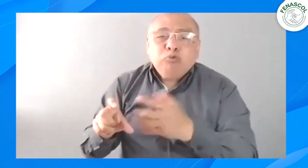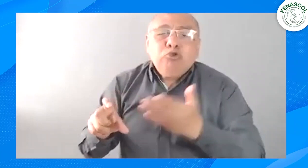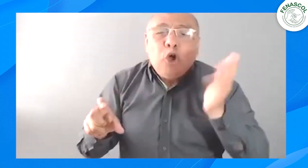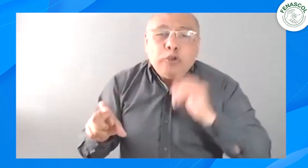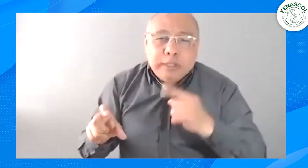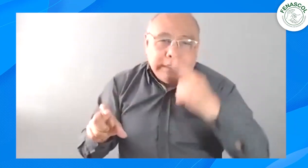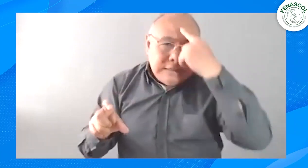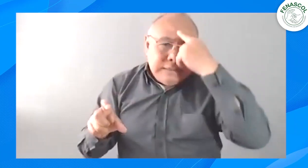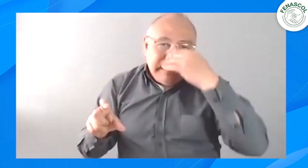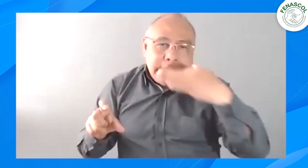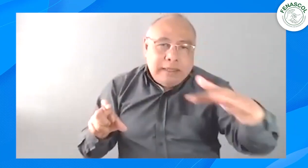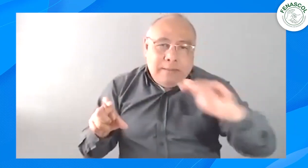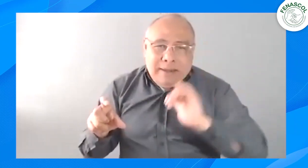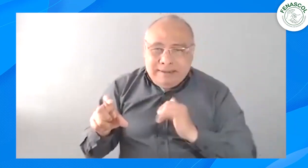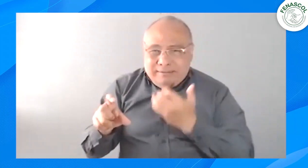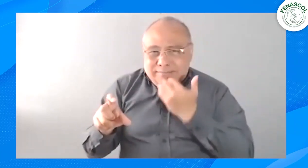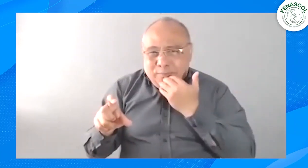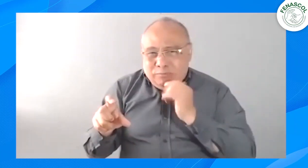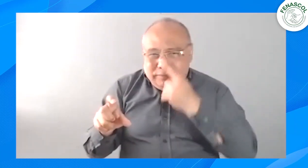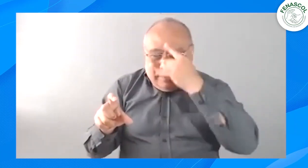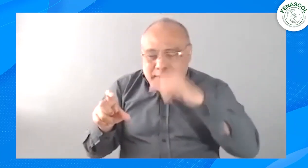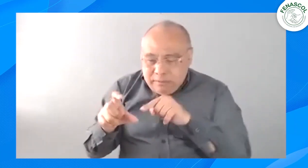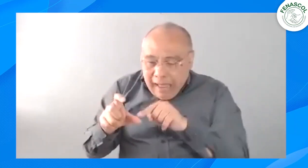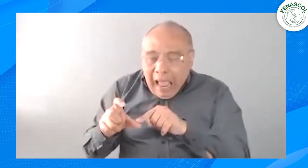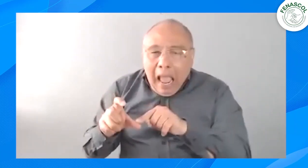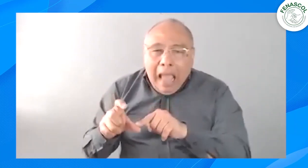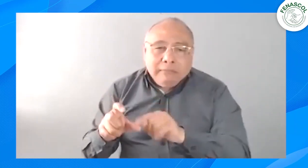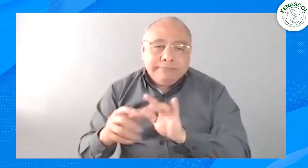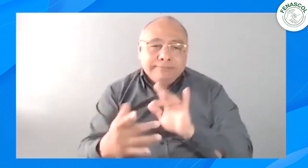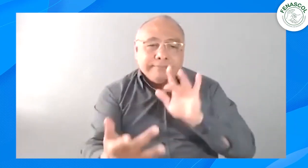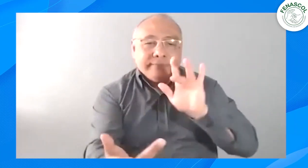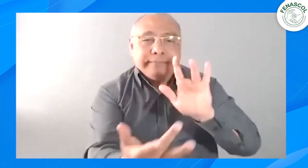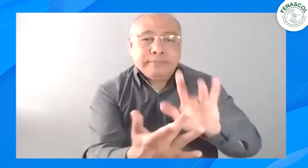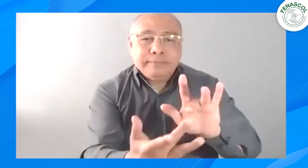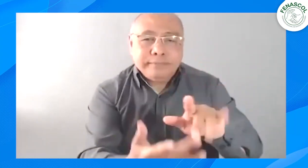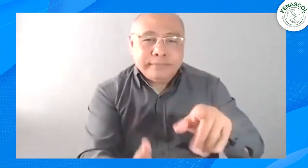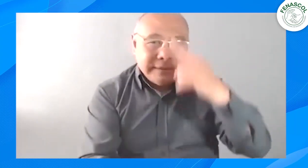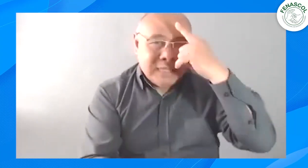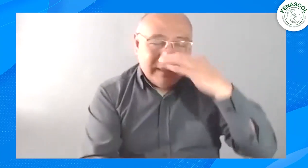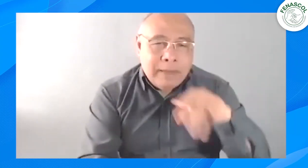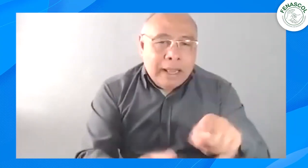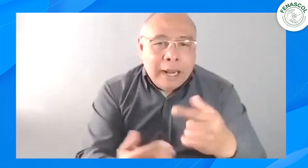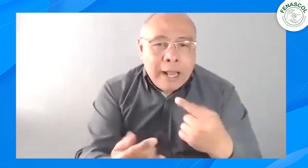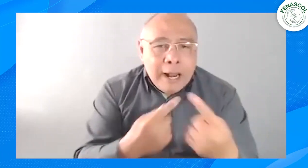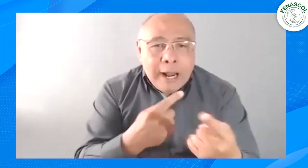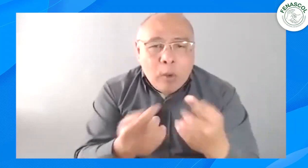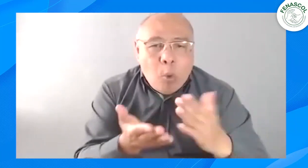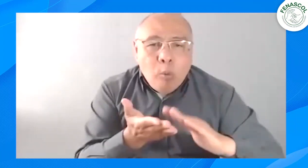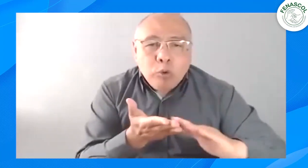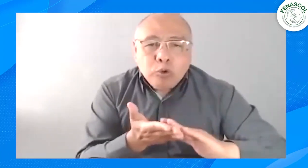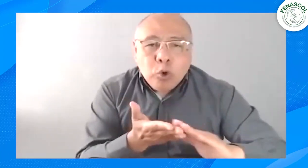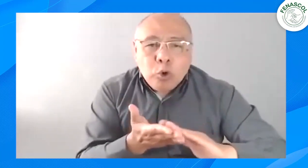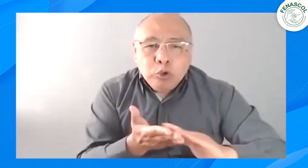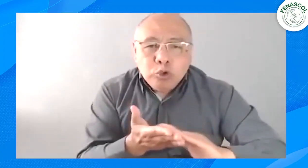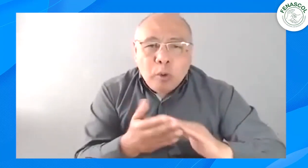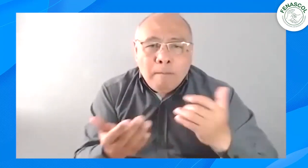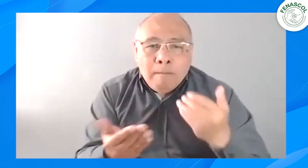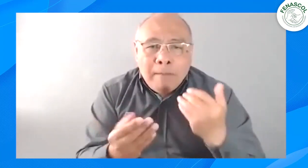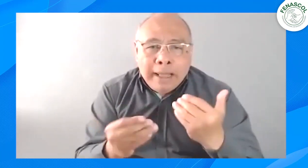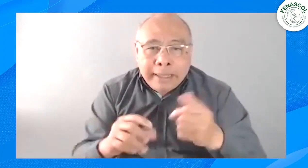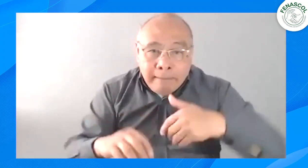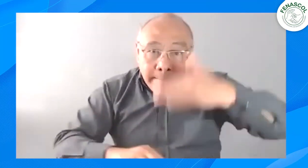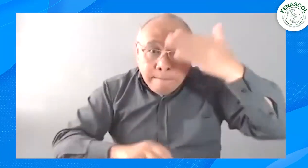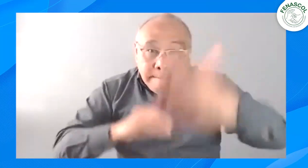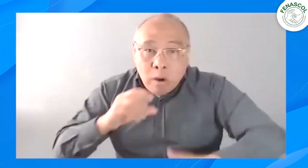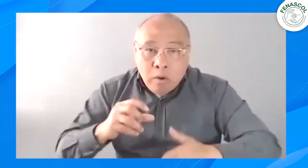cédula secretaria de movilidad que la emitió por ejemplo si es en el caso de santa marta entonces las estamos